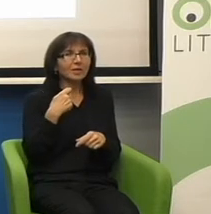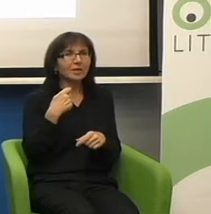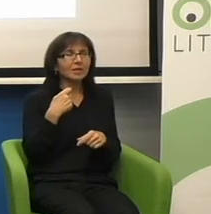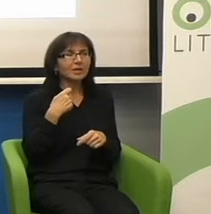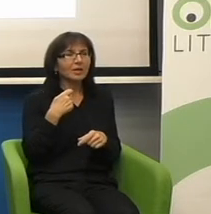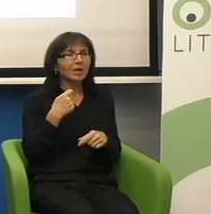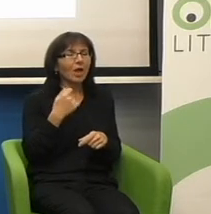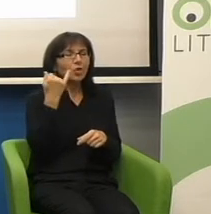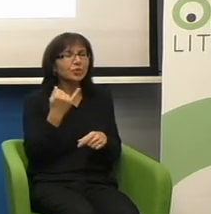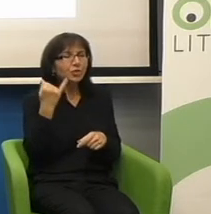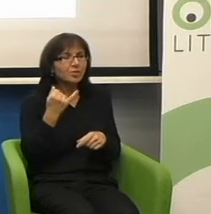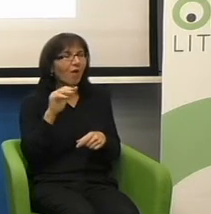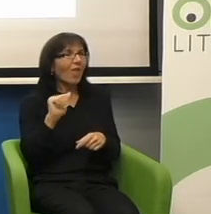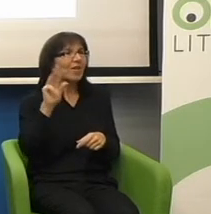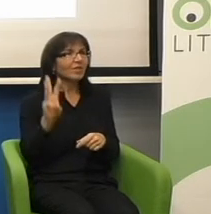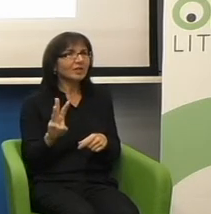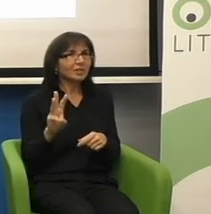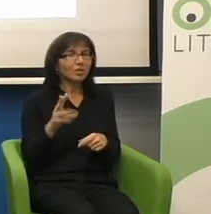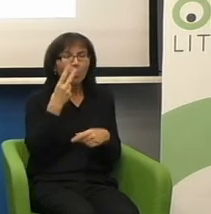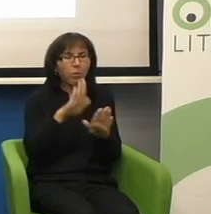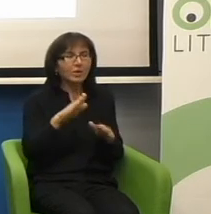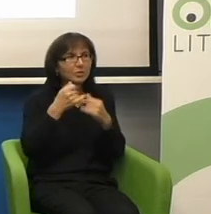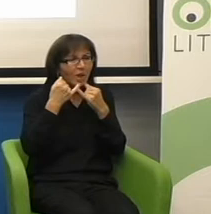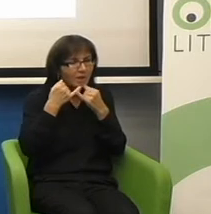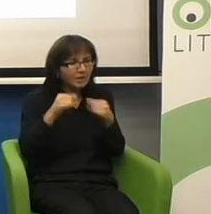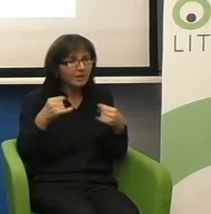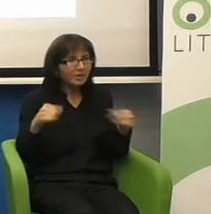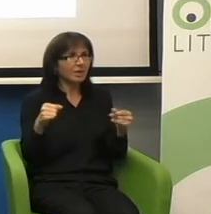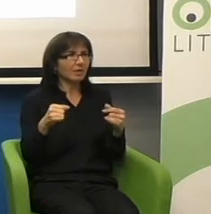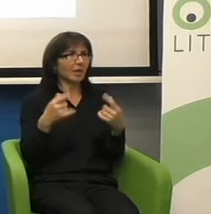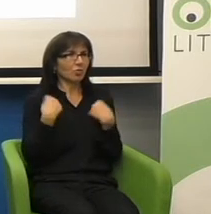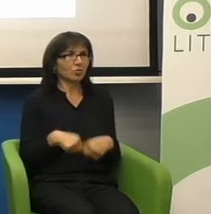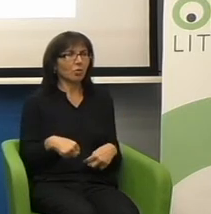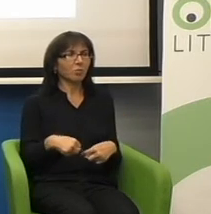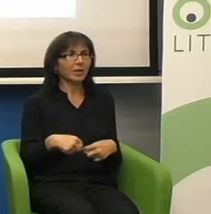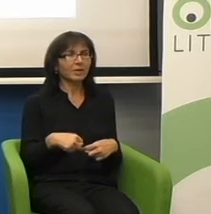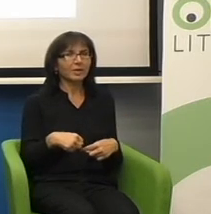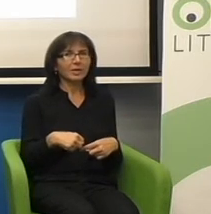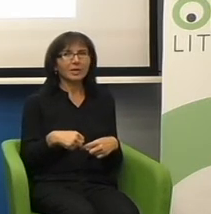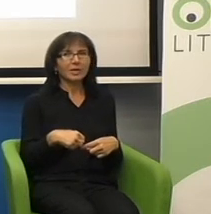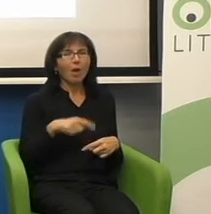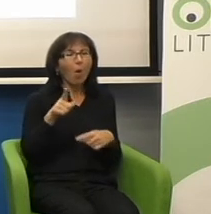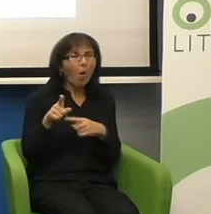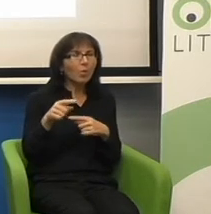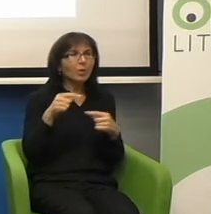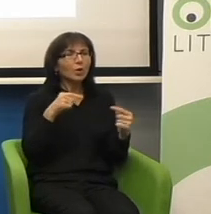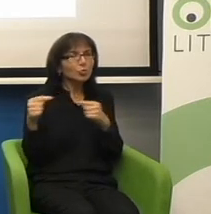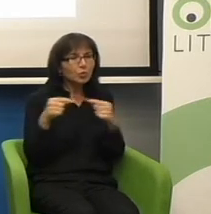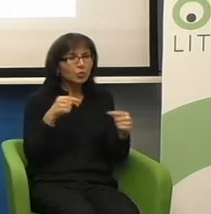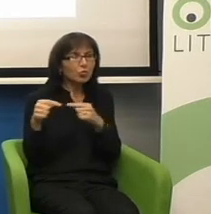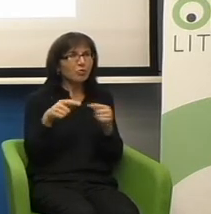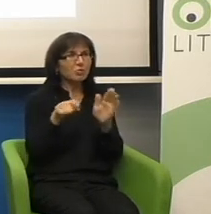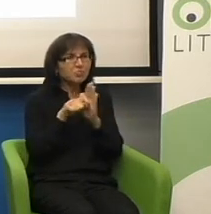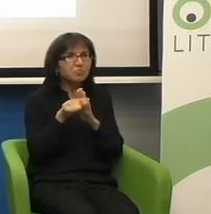ukraińskie dzieciństwo Anny Walentynowicz pokazuje zupełnie nowy wymiar tej postaci. Jednym słowem, tak brylowałem tam sobie w tym towarzystwie,